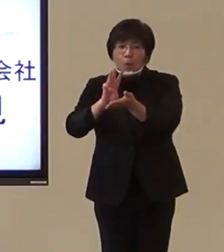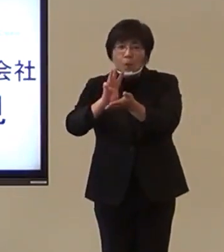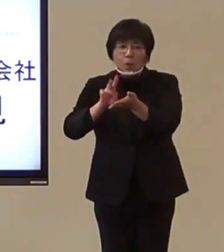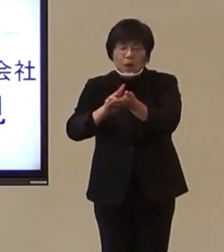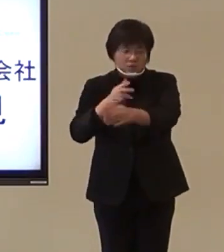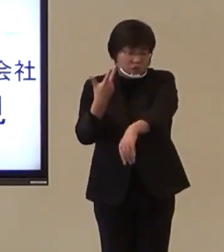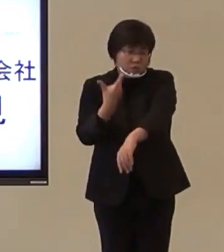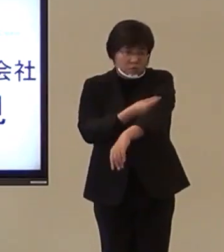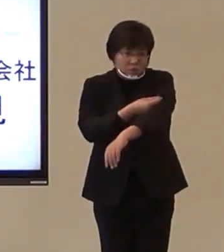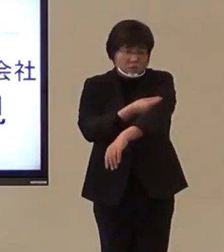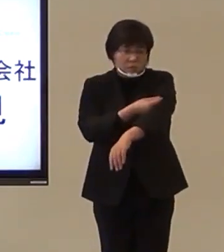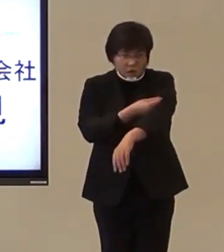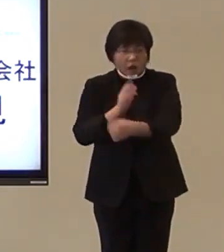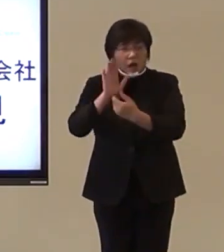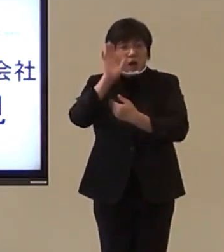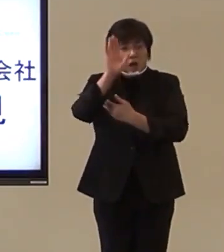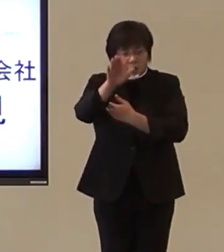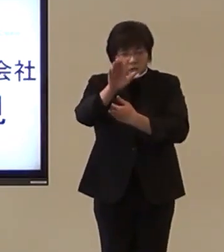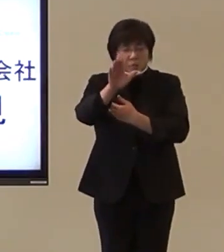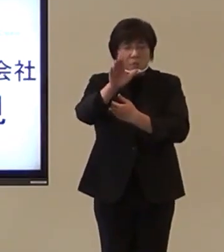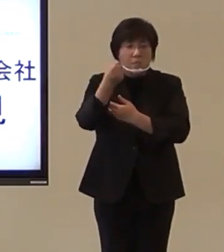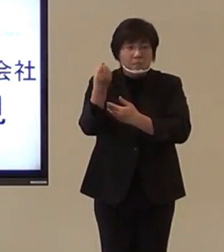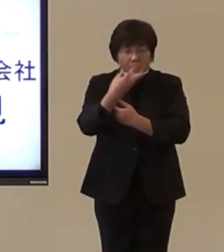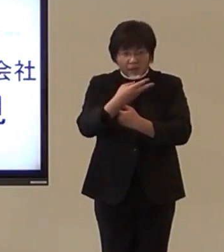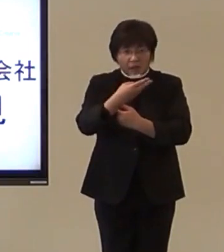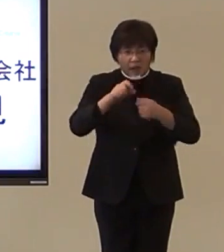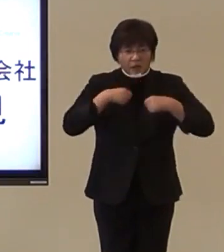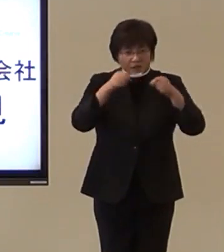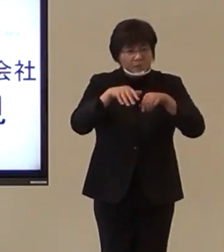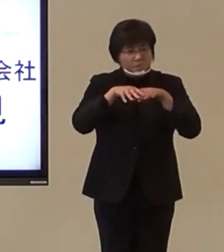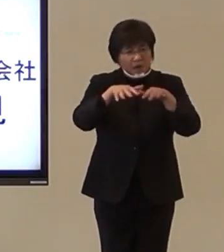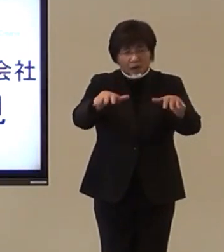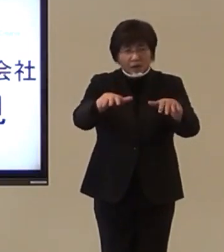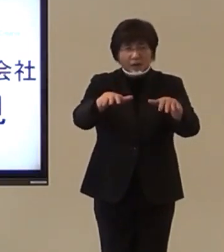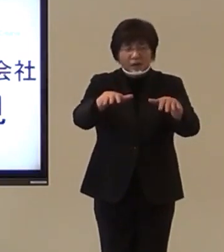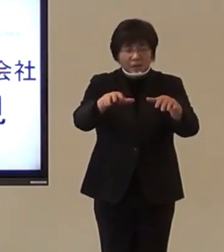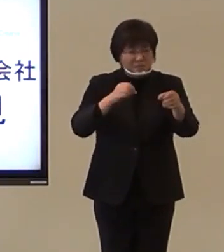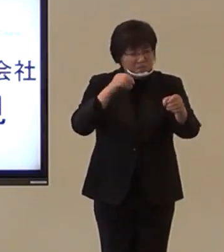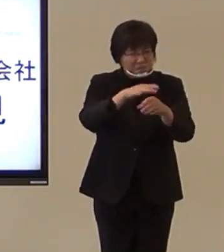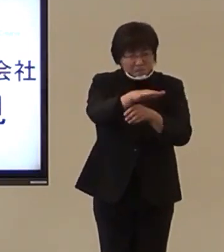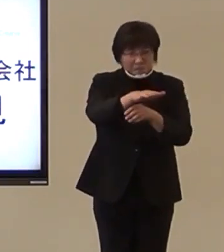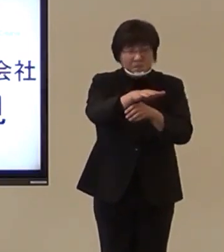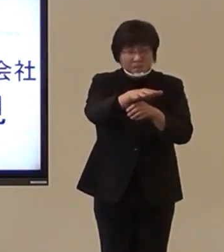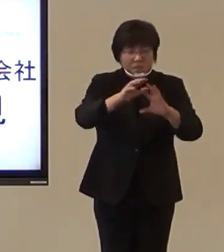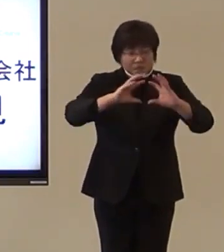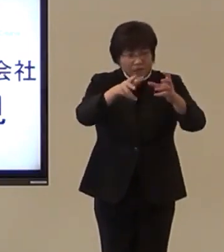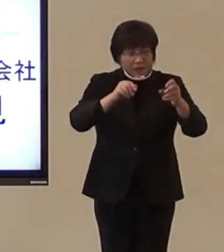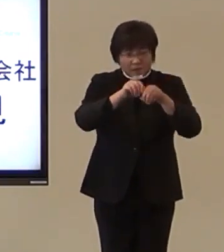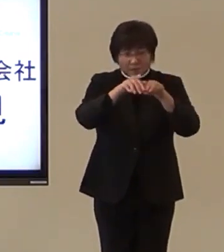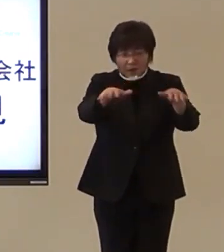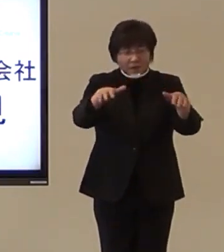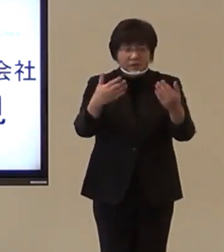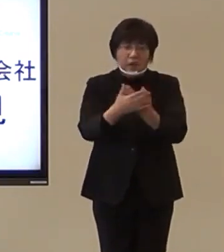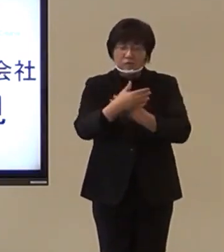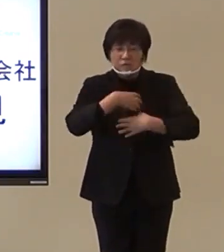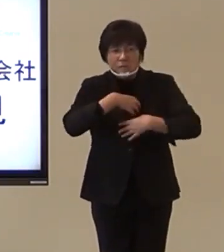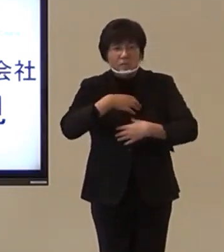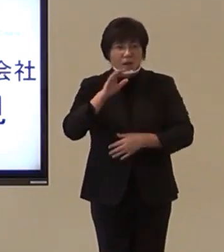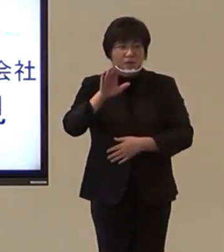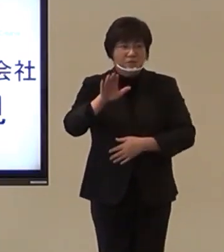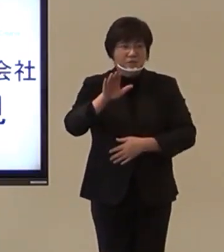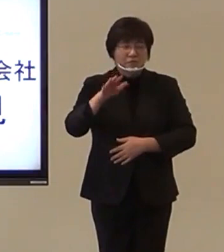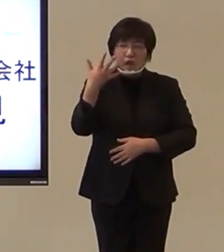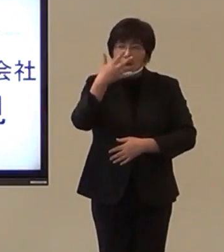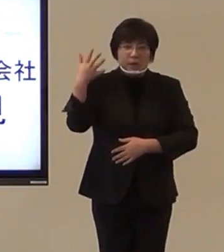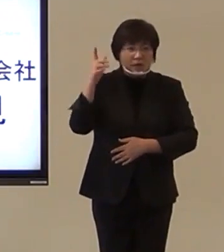いつパンデミックを起こすか分かりません。これが現状です。そしてその中ではアメリカにおきましてはですね、